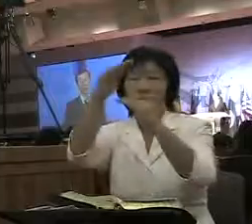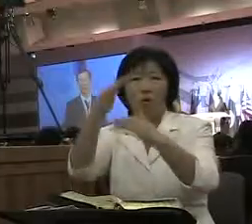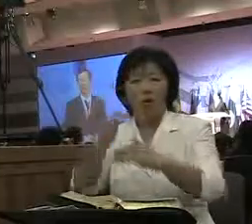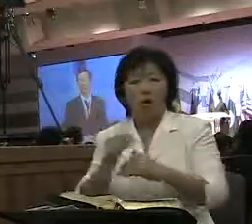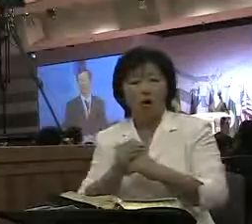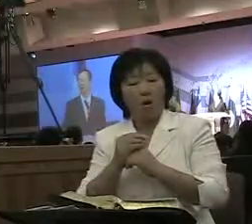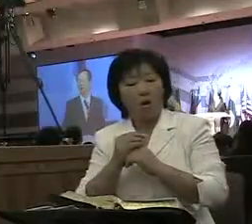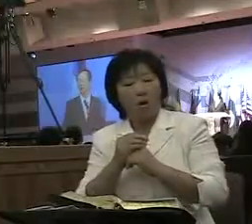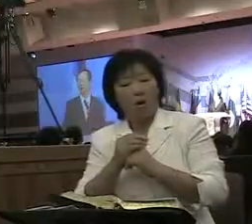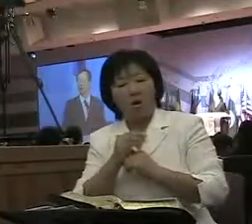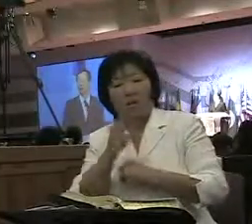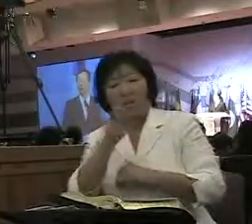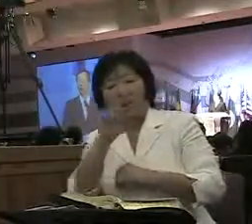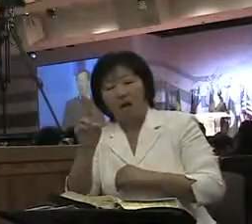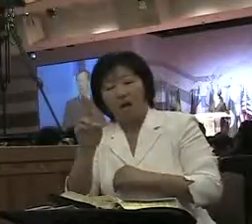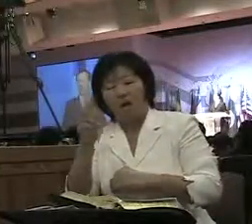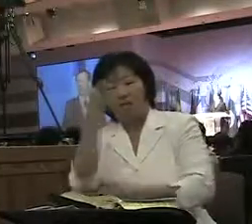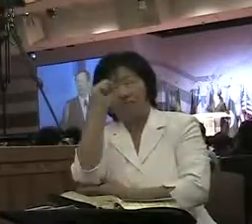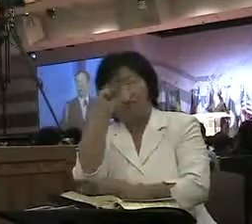이 썩어질 사상을 갖고